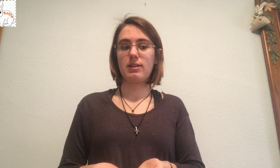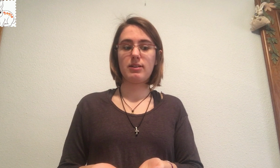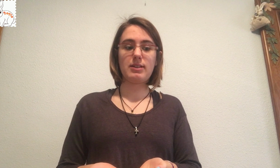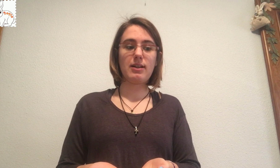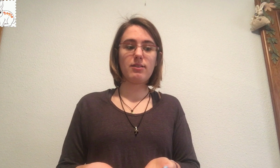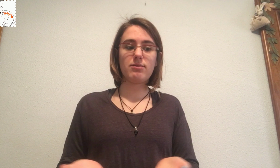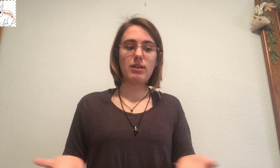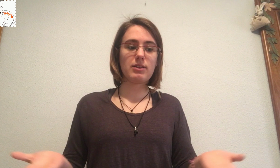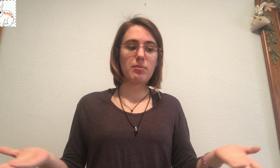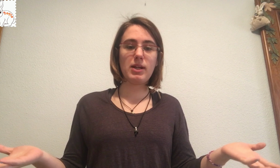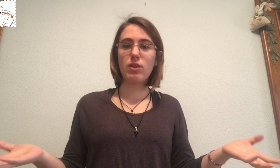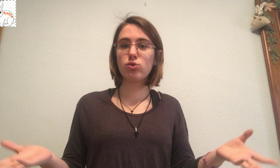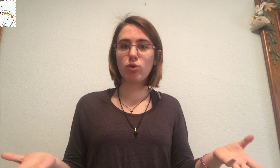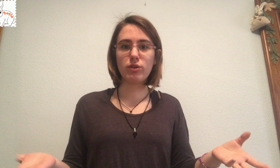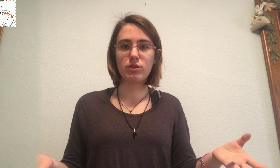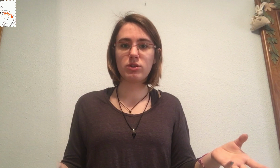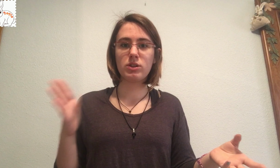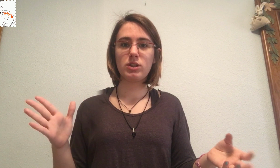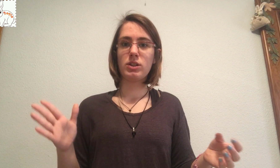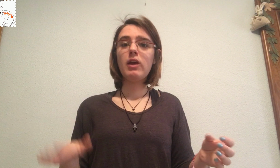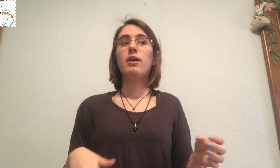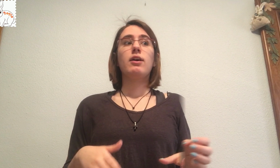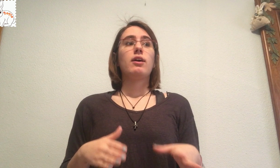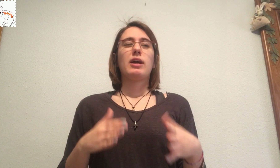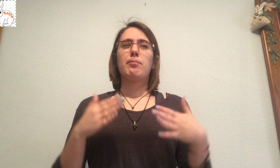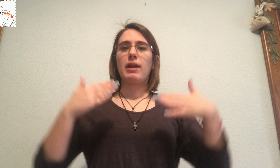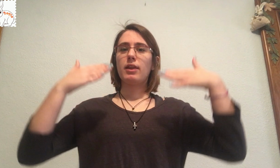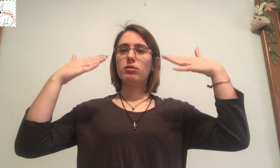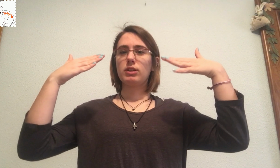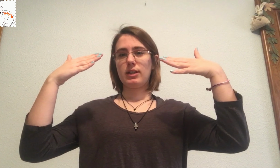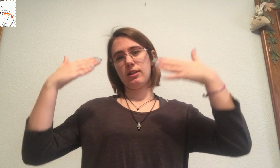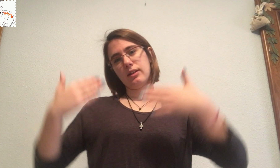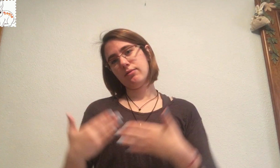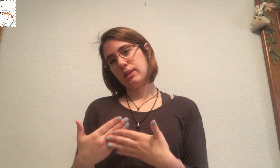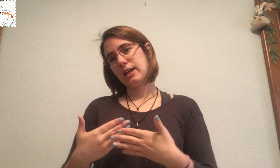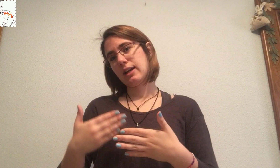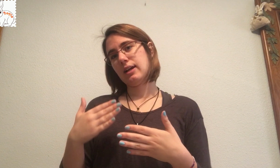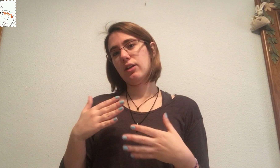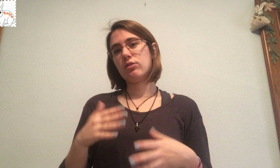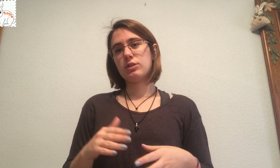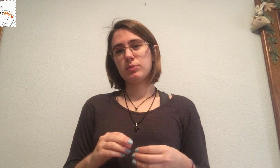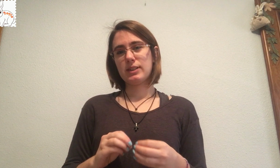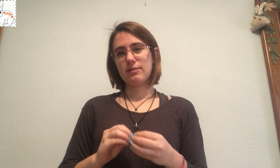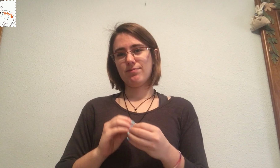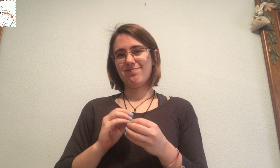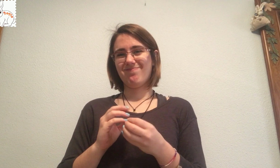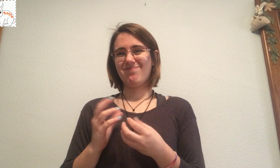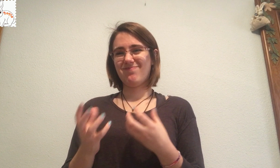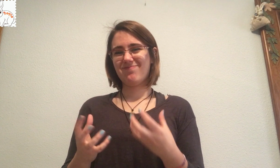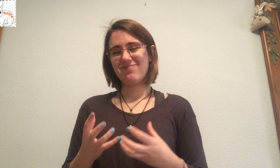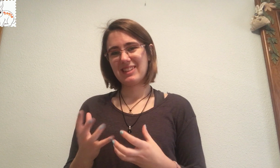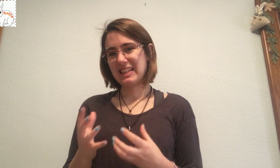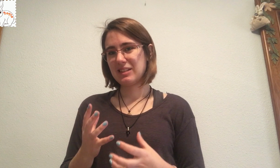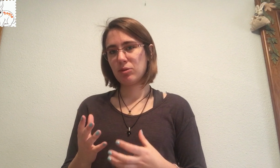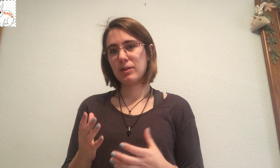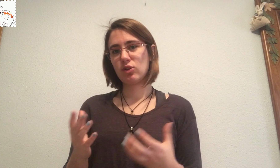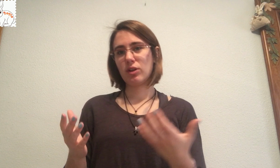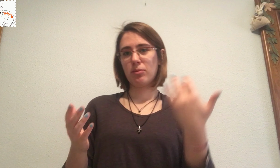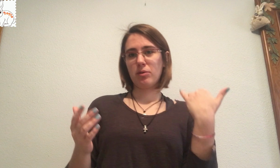ya Ha terminado todo Que parece como que Cierra Y luego después Ese momento de volver